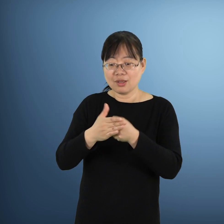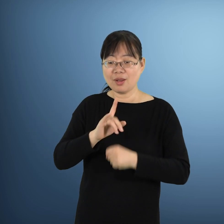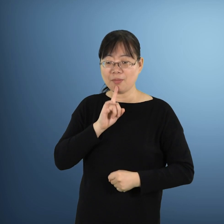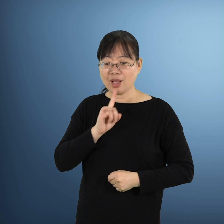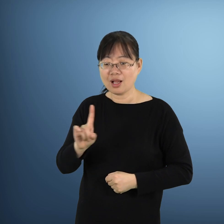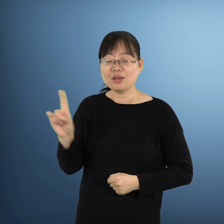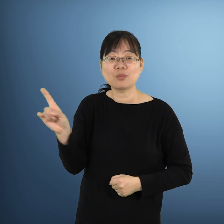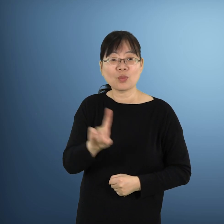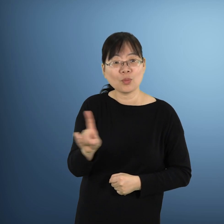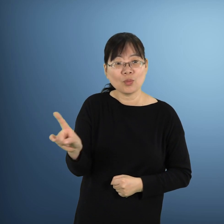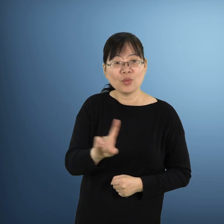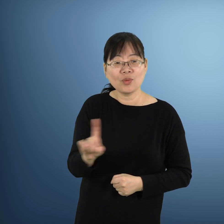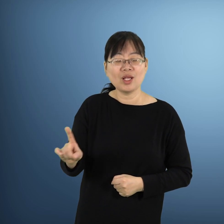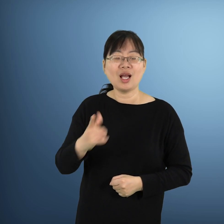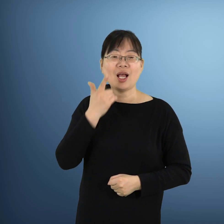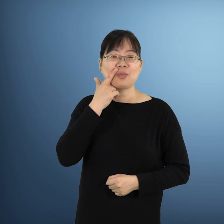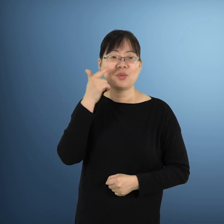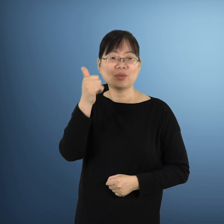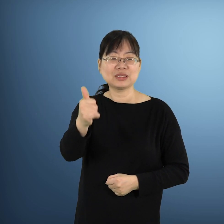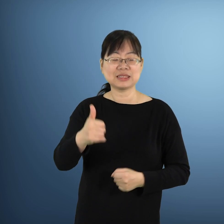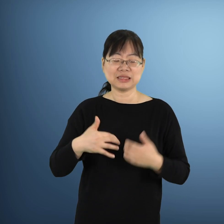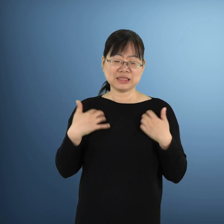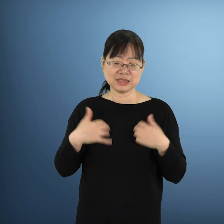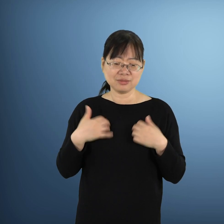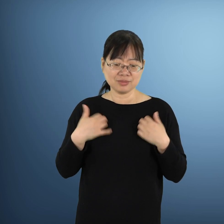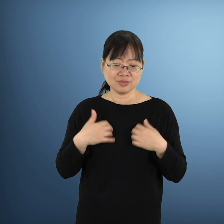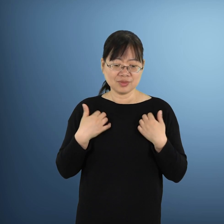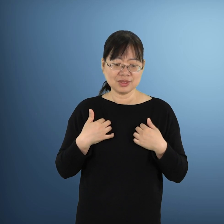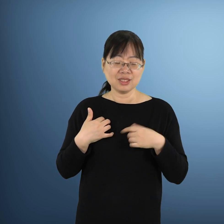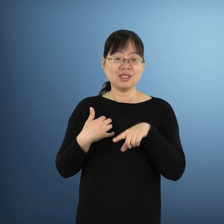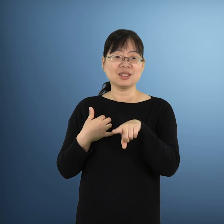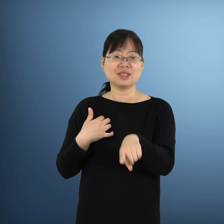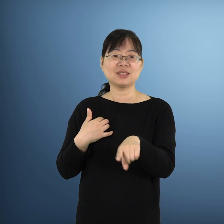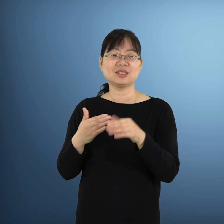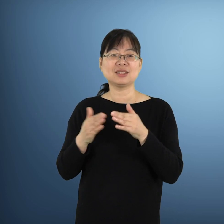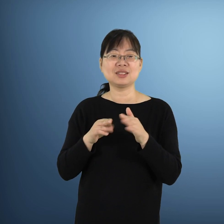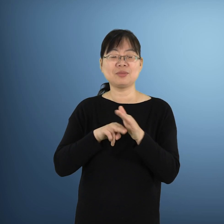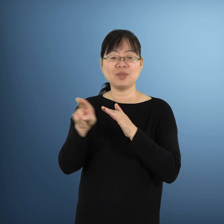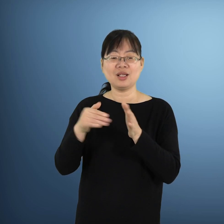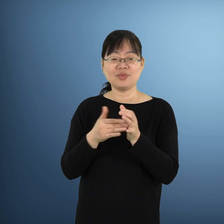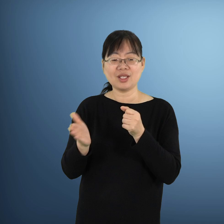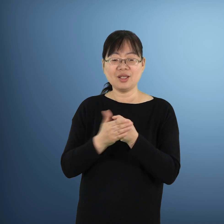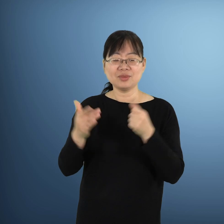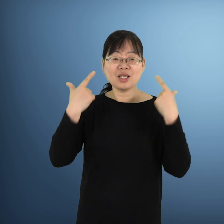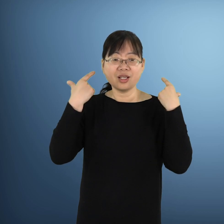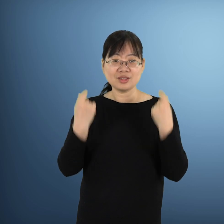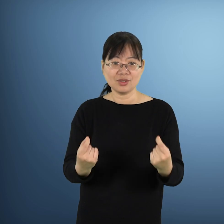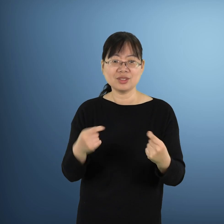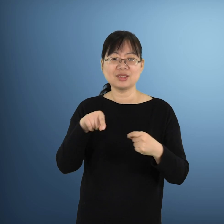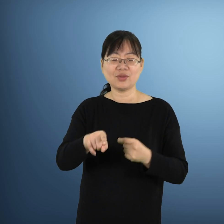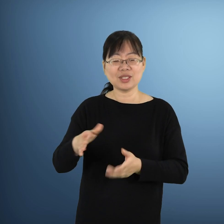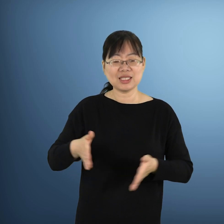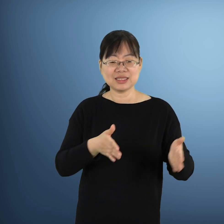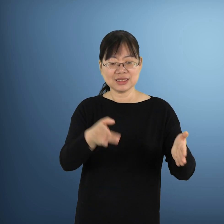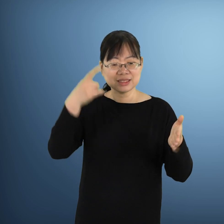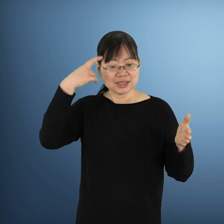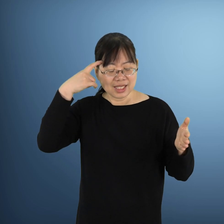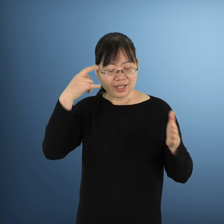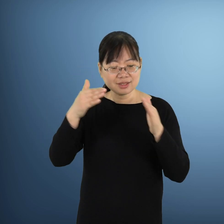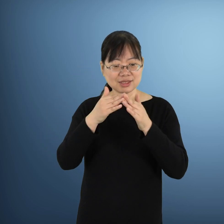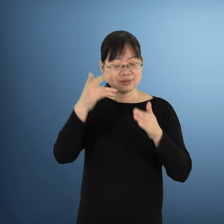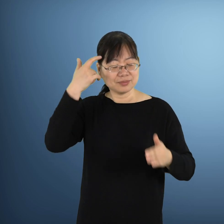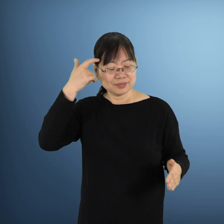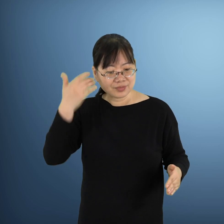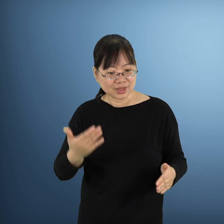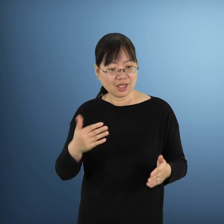말은, 이 아버지의 기쁨은 그 집 나가 아직도 여기가 길일까 여기가